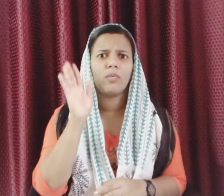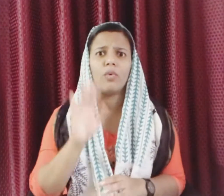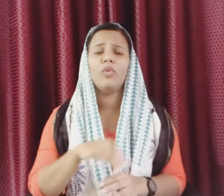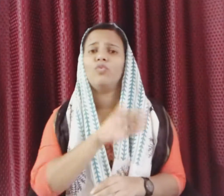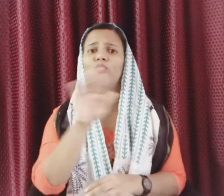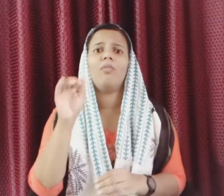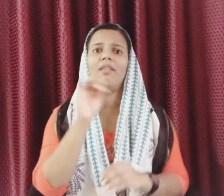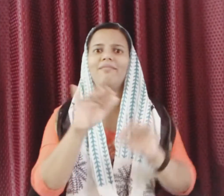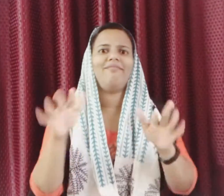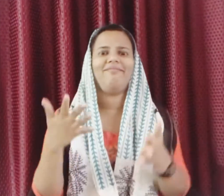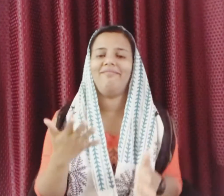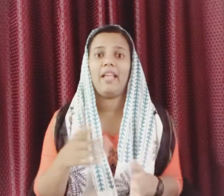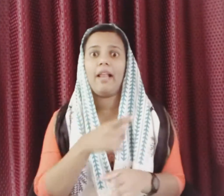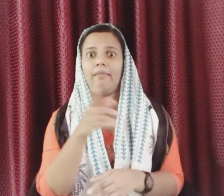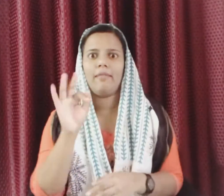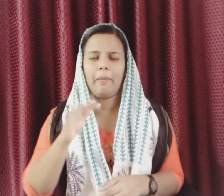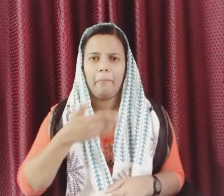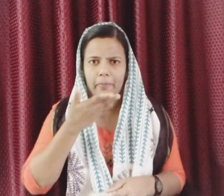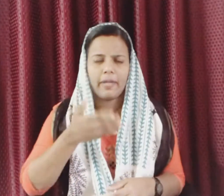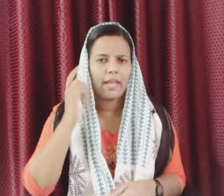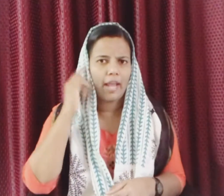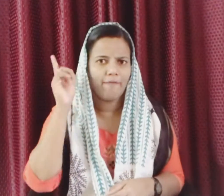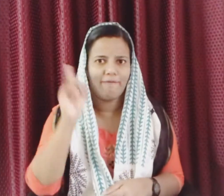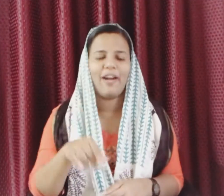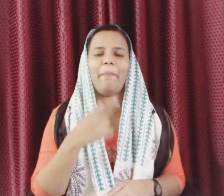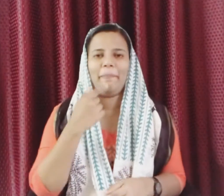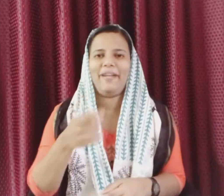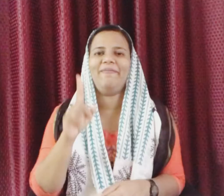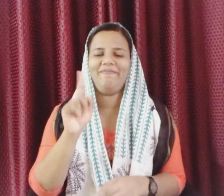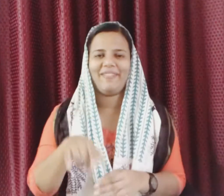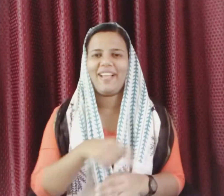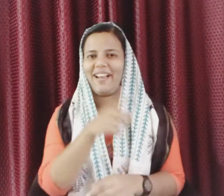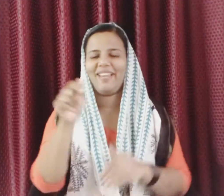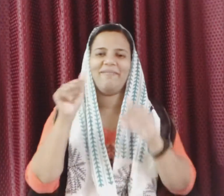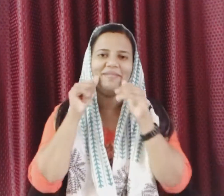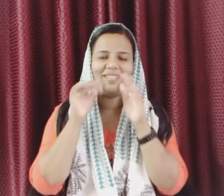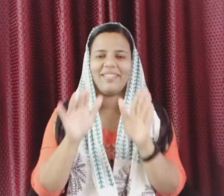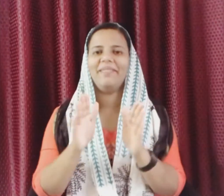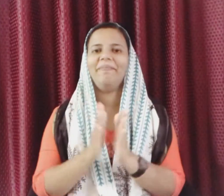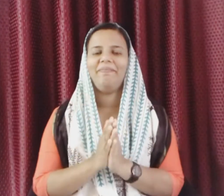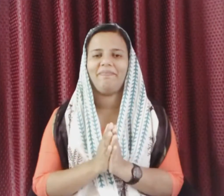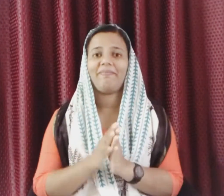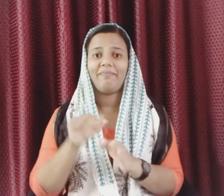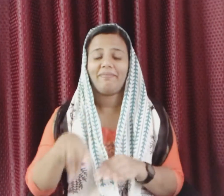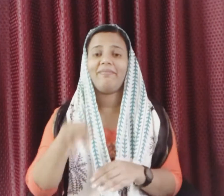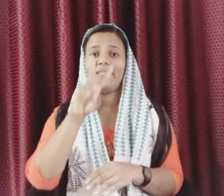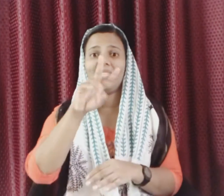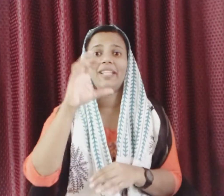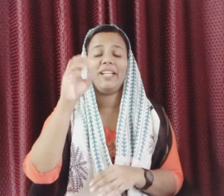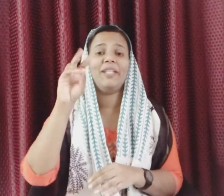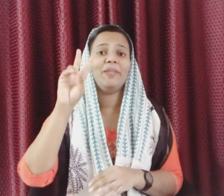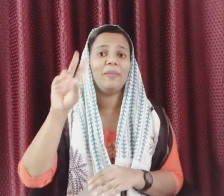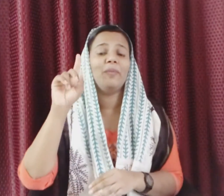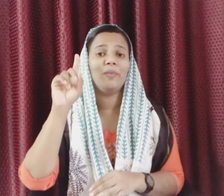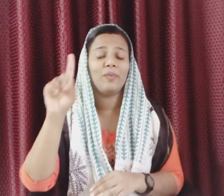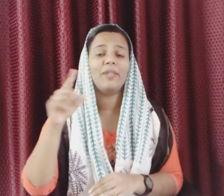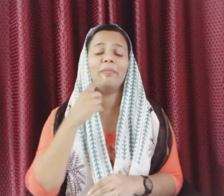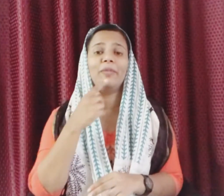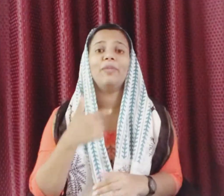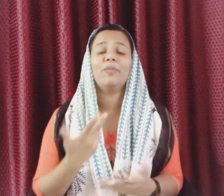ആമേൻ ചുമ്മാതെ നമ്മൾ അയച്ചു കൊടുത്തിട്ട് കാര്യമില്ലല്ലോ, അവരെ പ്രോത്സാഹിപ്പിക്കണം, കൽപ്പിക്കണം. കേട്ടോ, കർത്താവ് അനുഗ്രഹിക്കട്ടെ. കർത്താവ് 2021 നമ്മളോട്